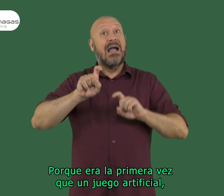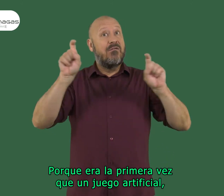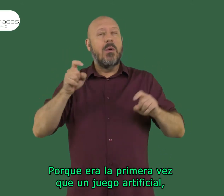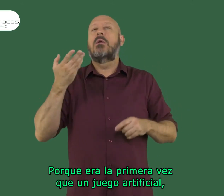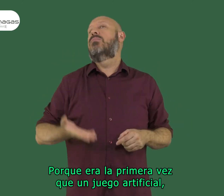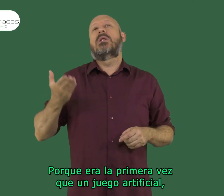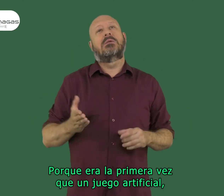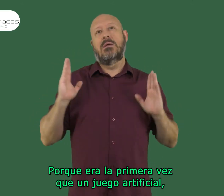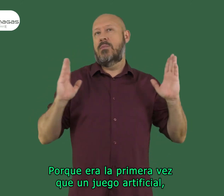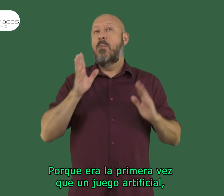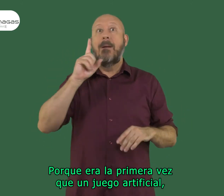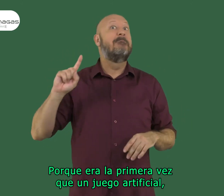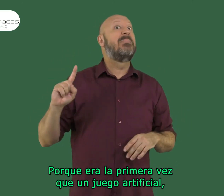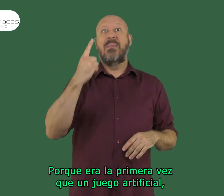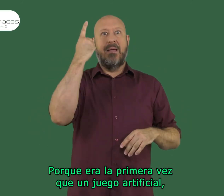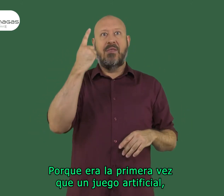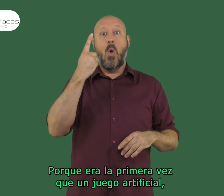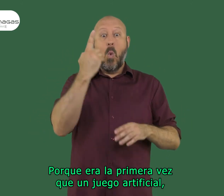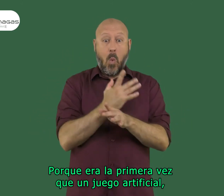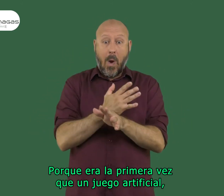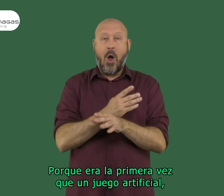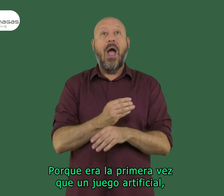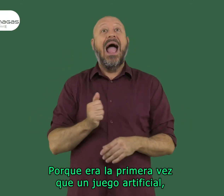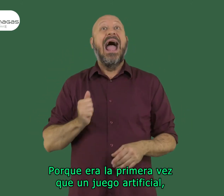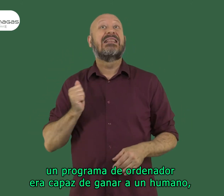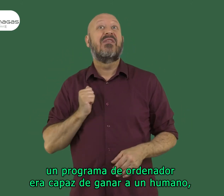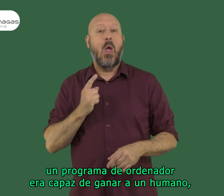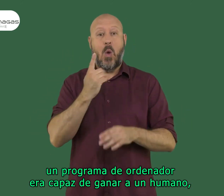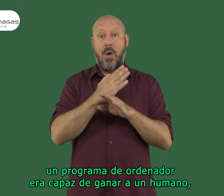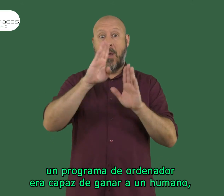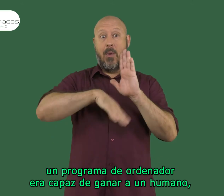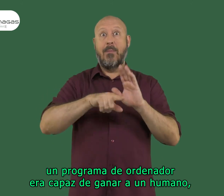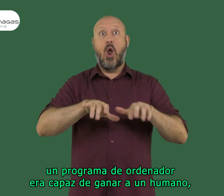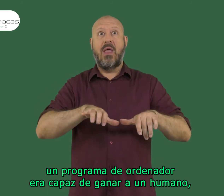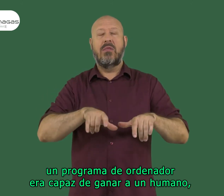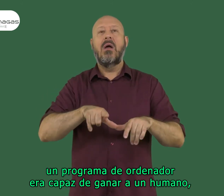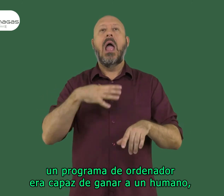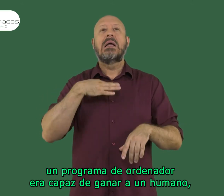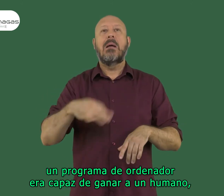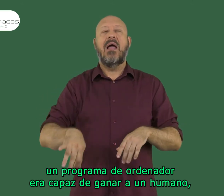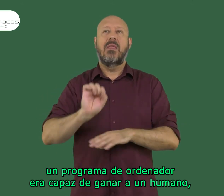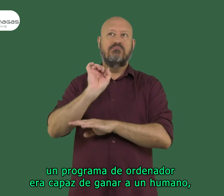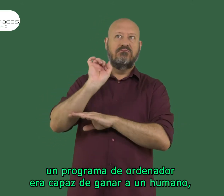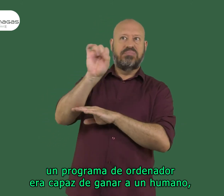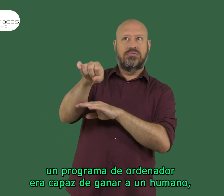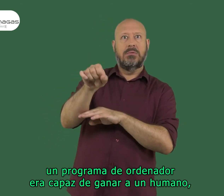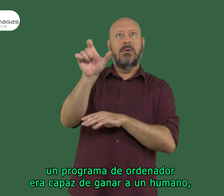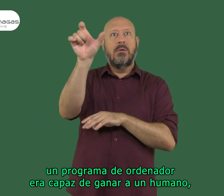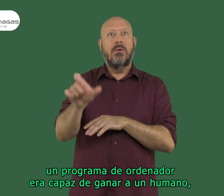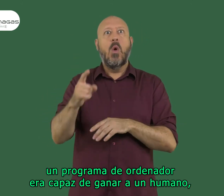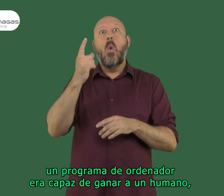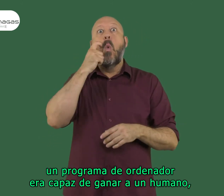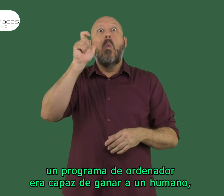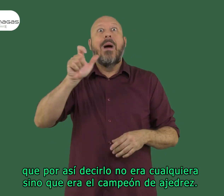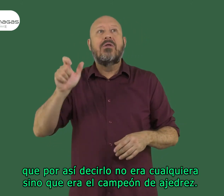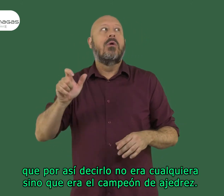informática, porque era la primera vez que un juego artificial, un programa de ordenador, era capaz de ganar a